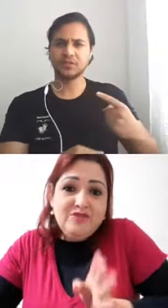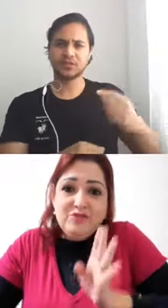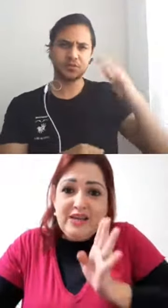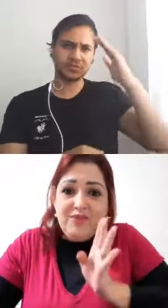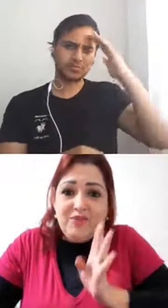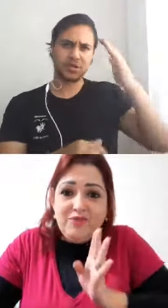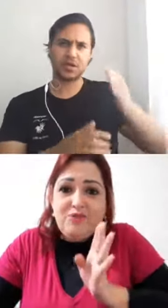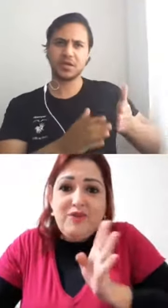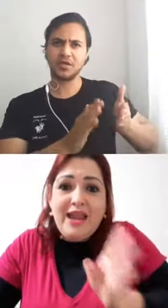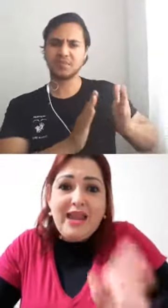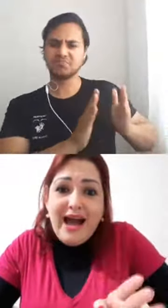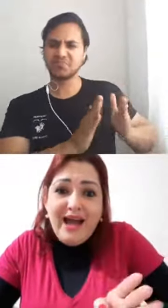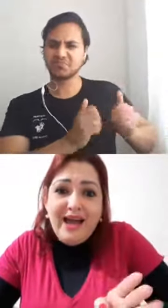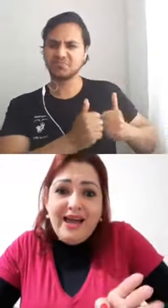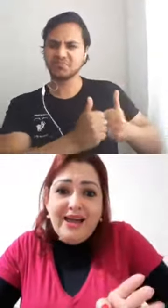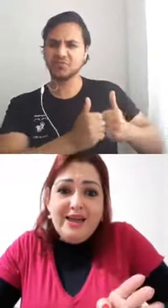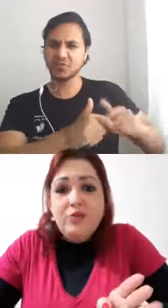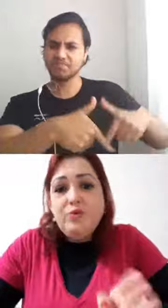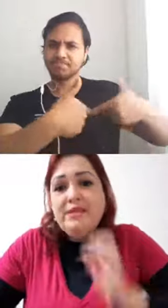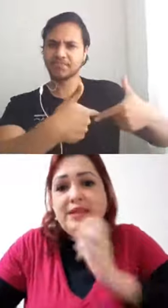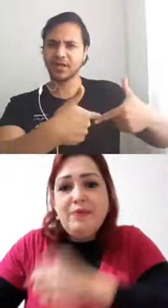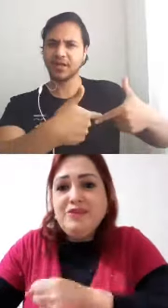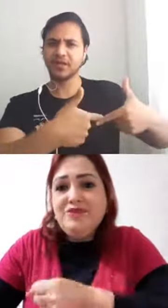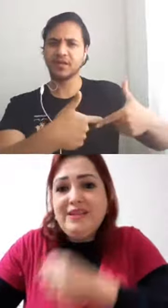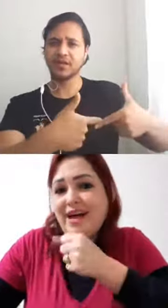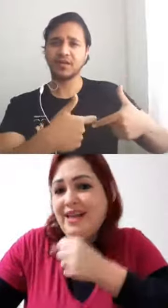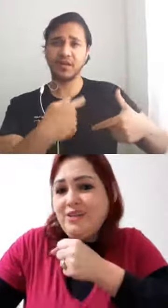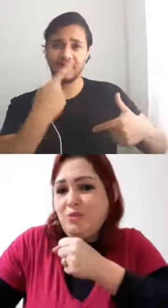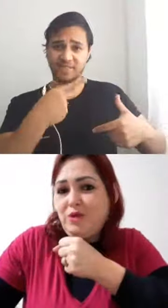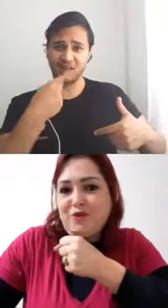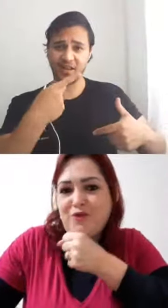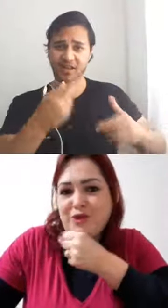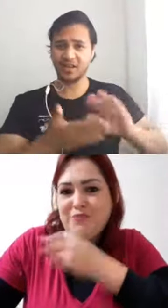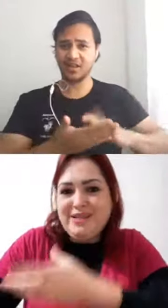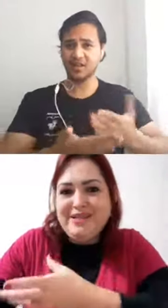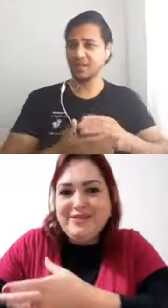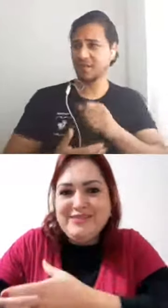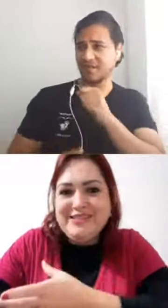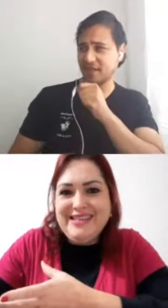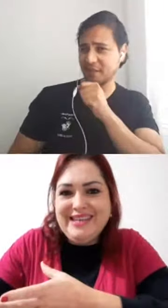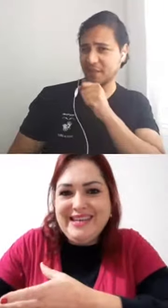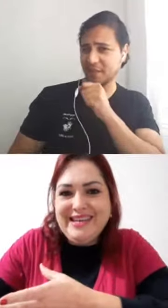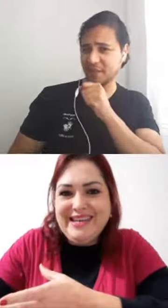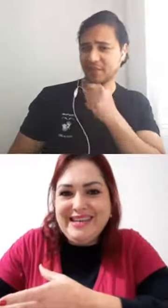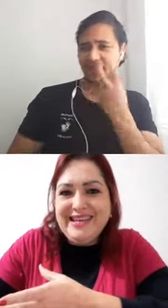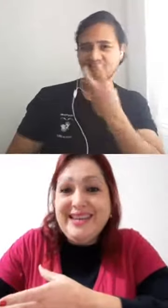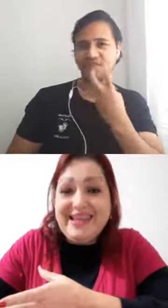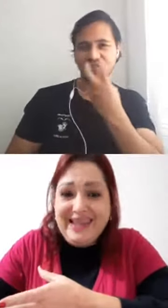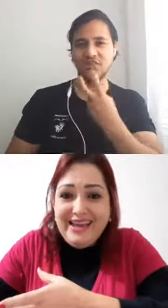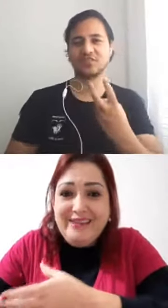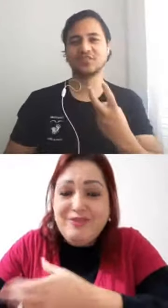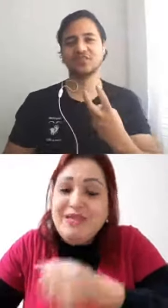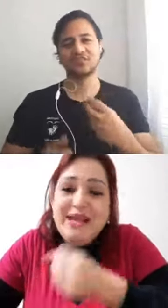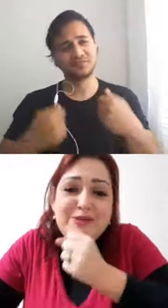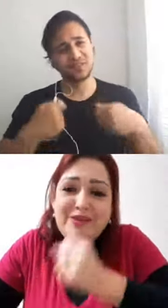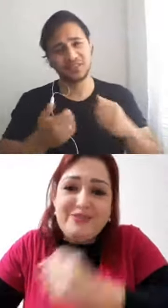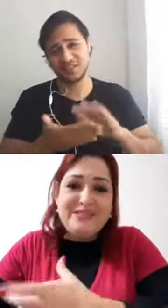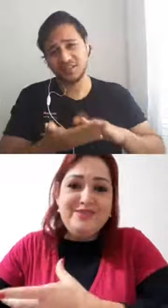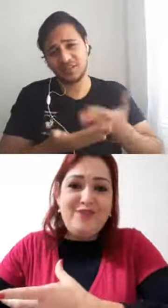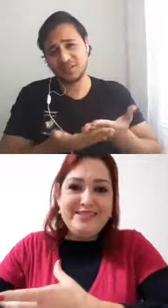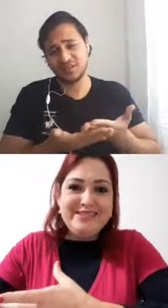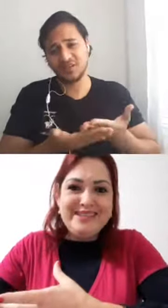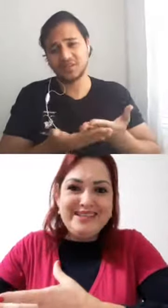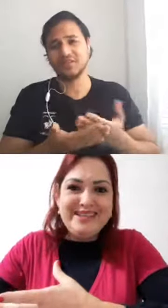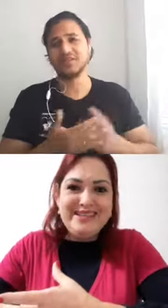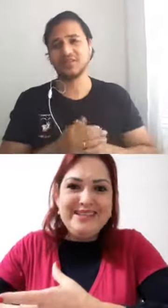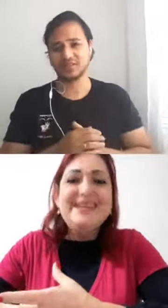eles vão falar, e o intérprete vai estar ali no microfone para traduzir, né? O intérprete vai fazer